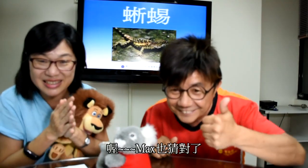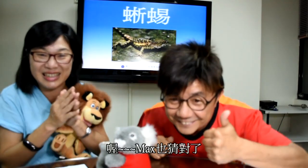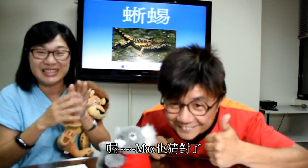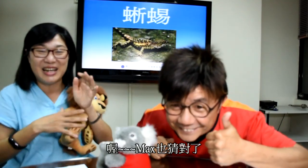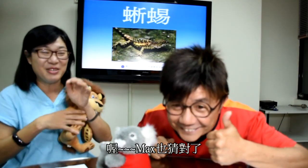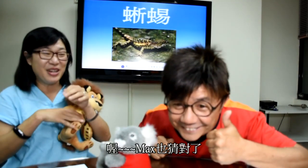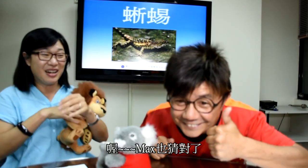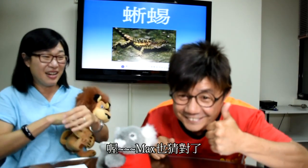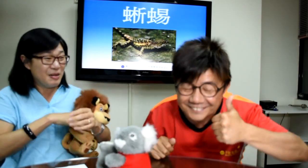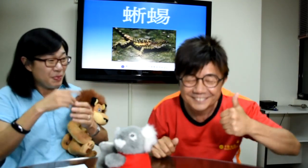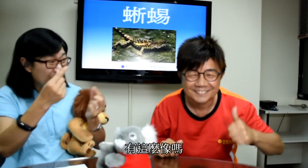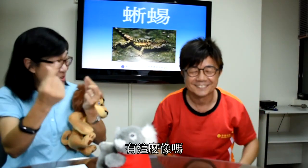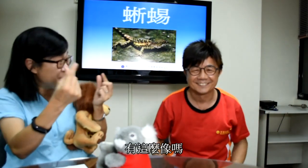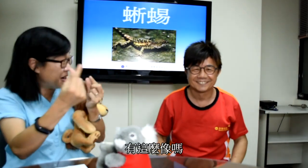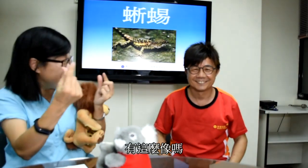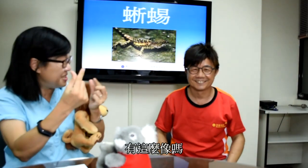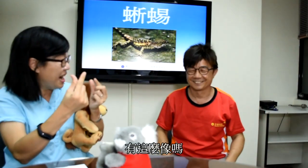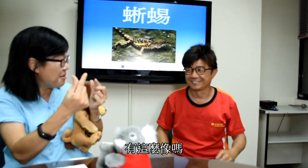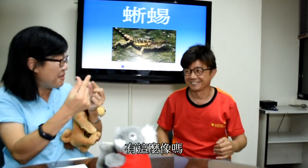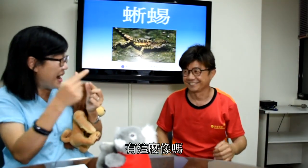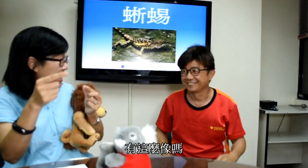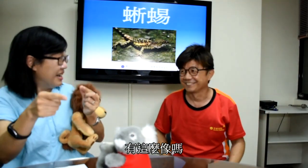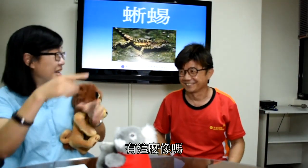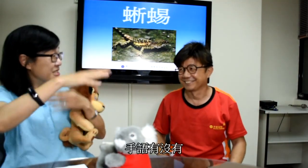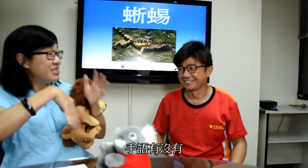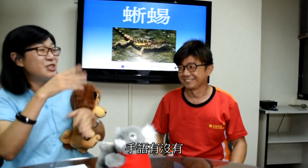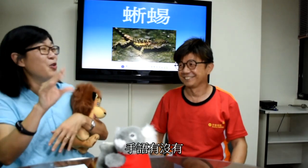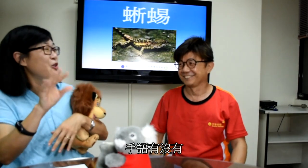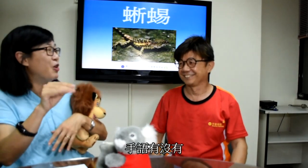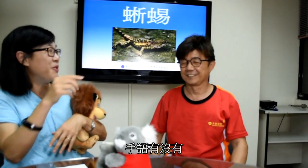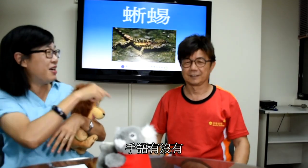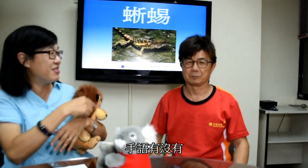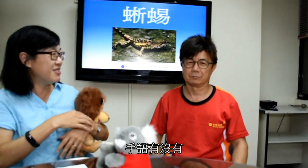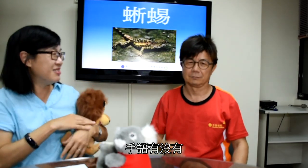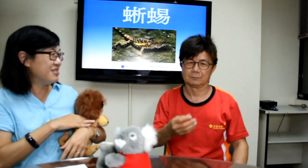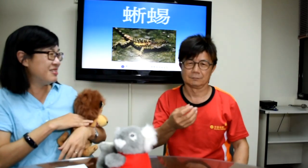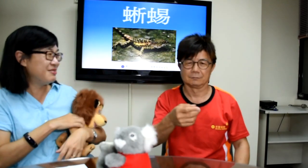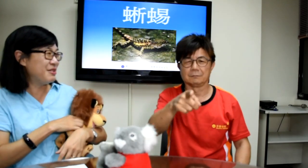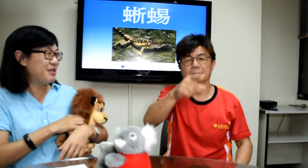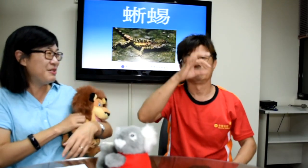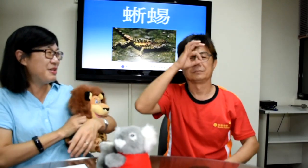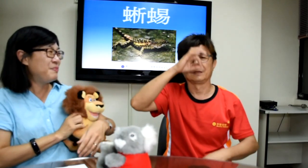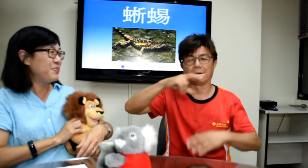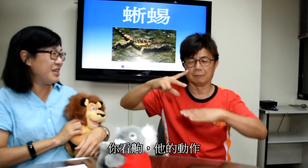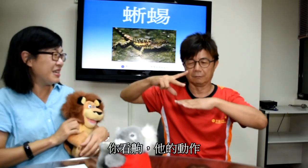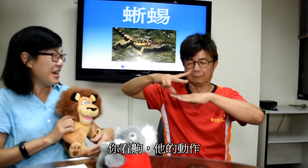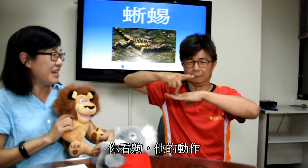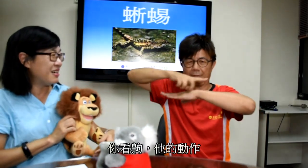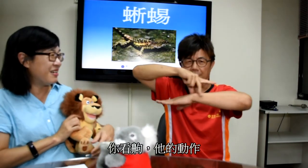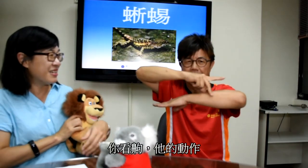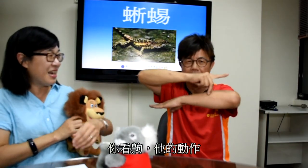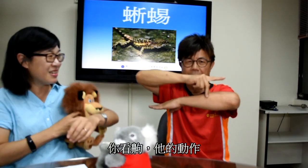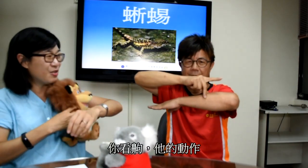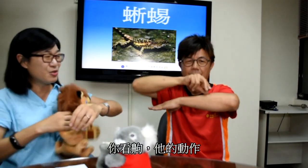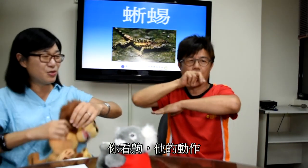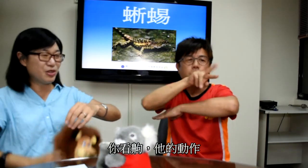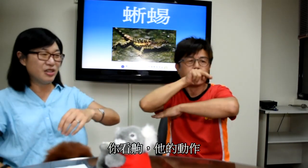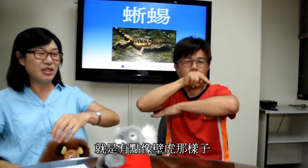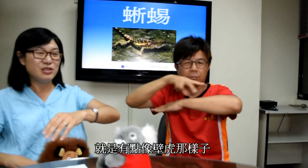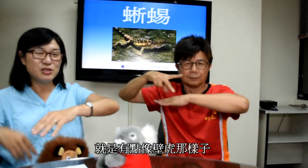也猜对了，有这么像吗？手语有没有？你看哈、哦，他的动作就是有